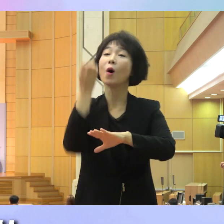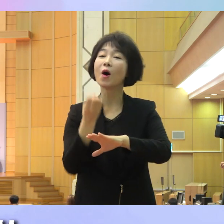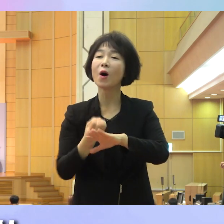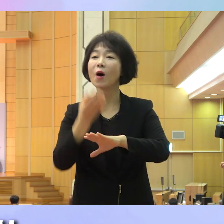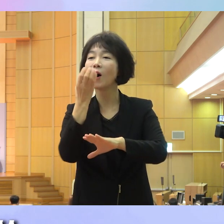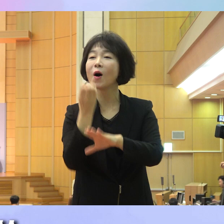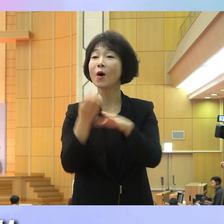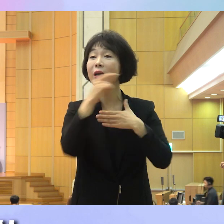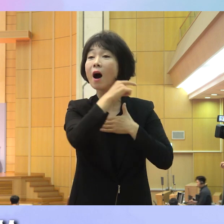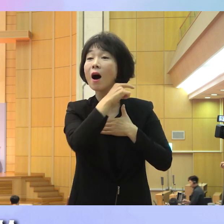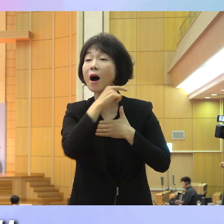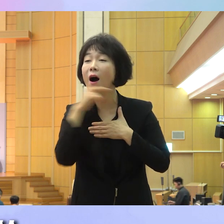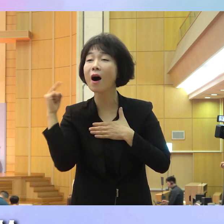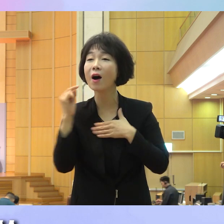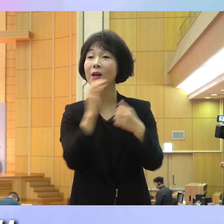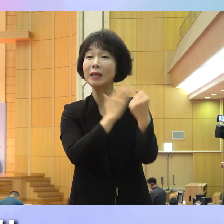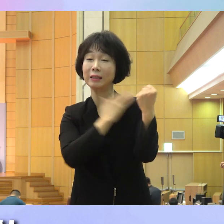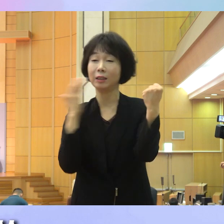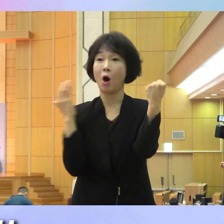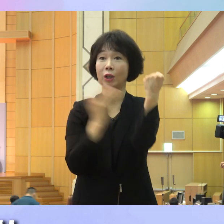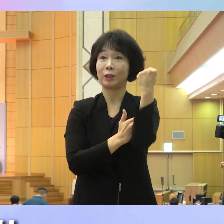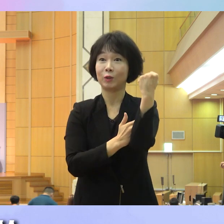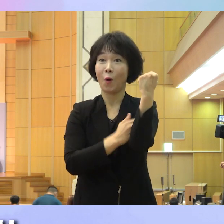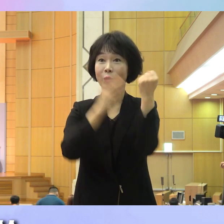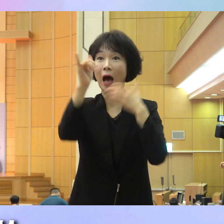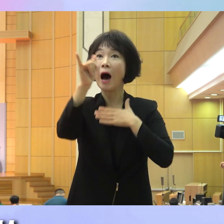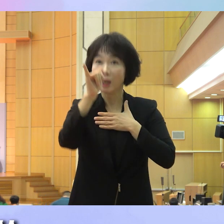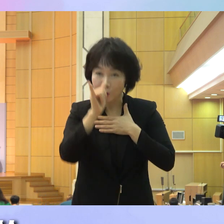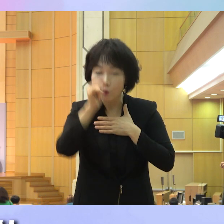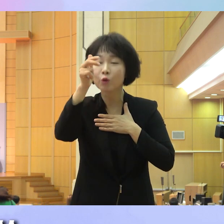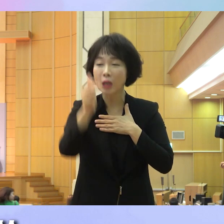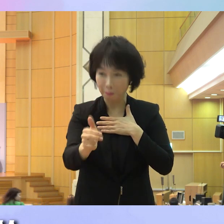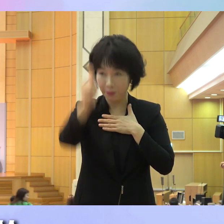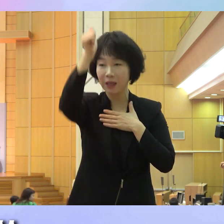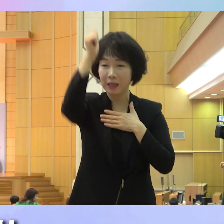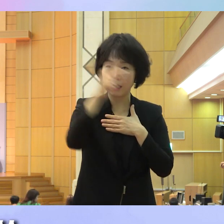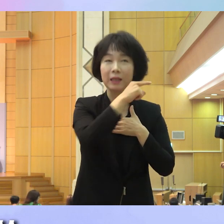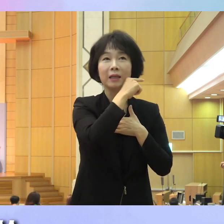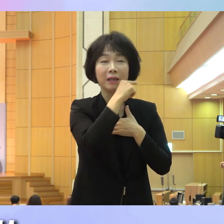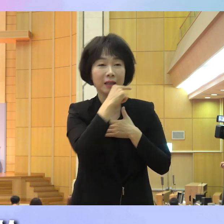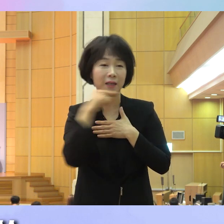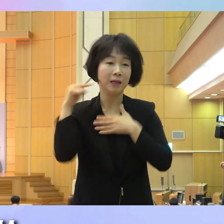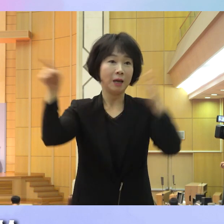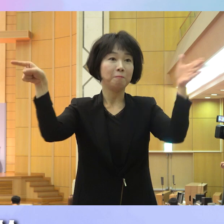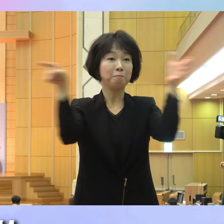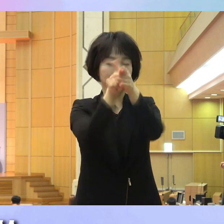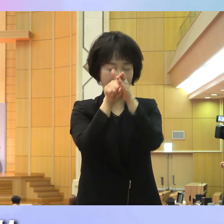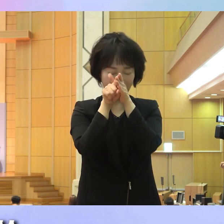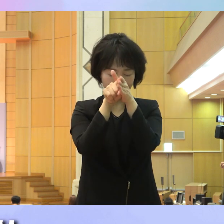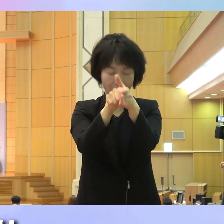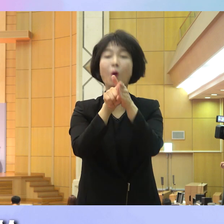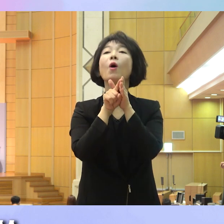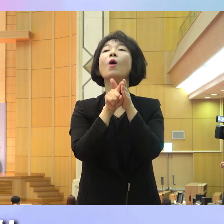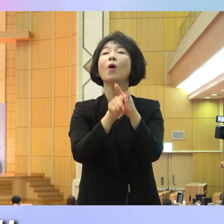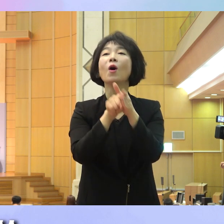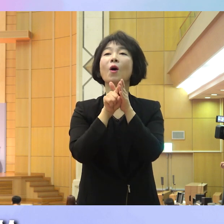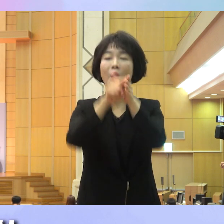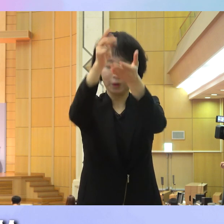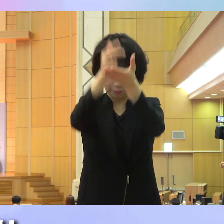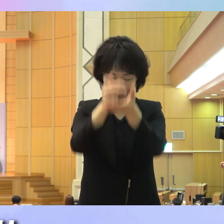주의 보혈 능력이 또다. 주의 피 믿으오.